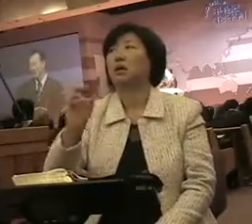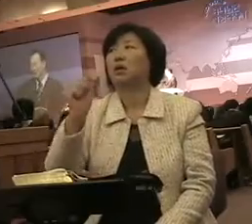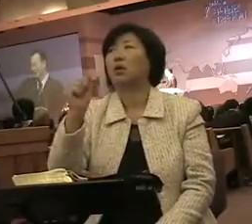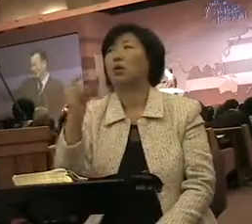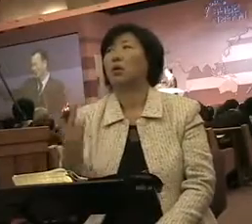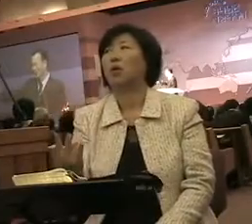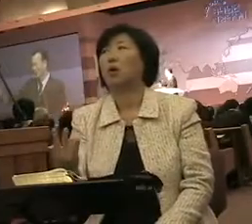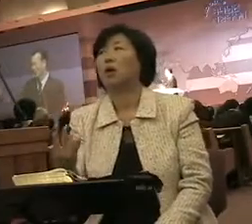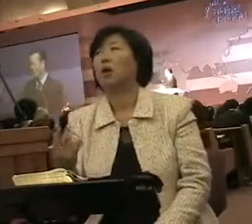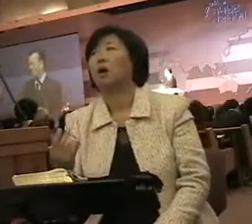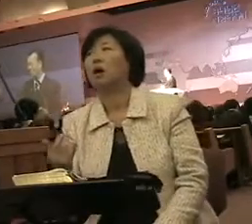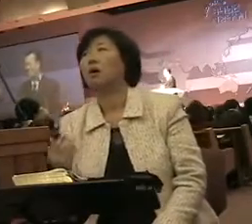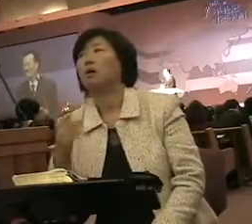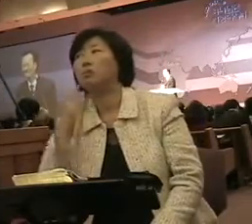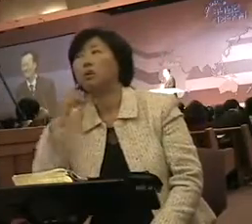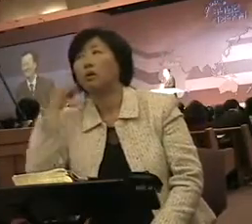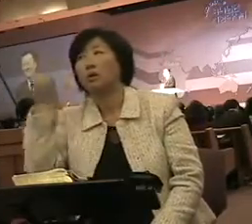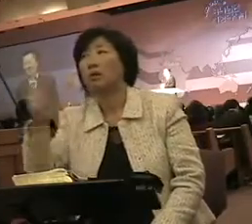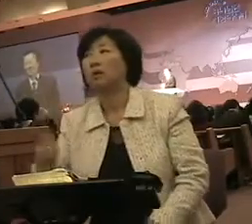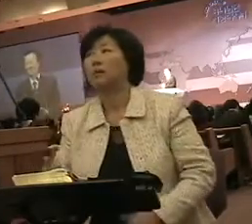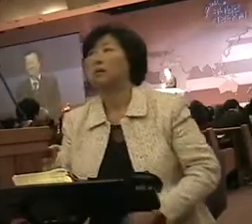받도록 하겠습니다. 좀 나와주시고요.